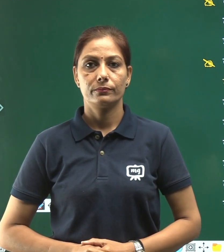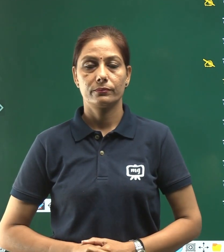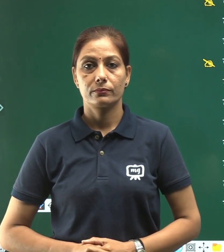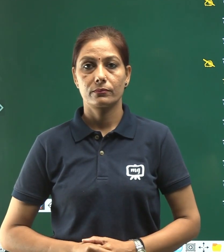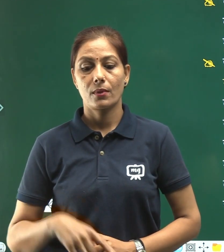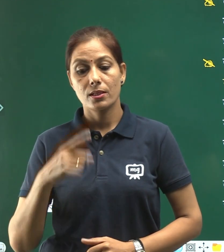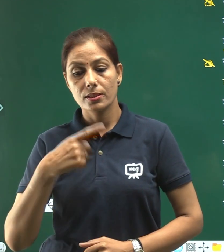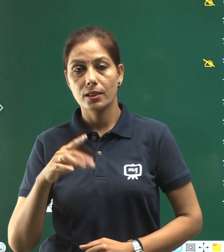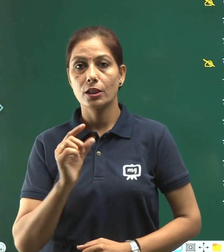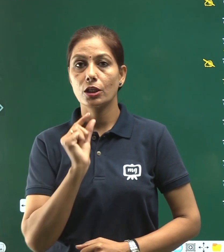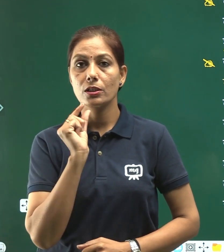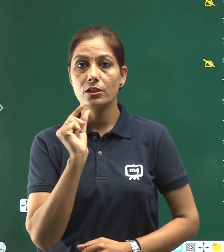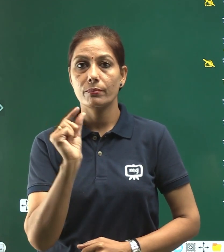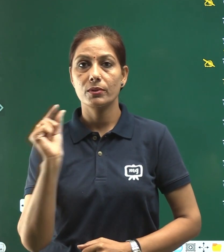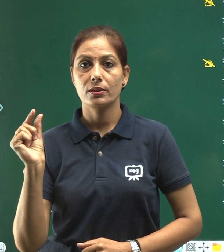सही शब्द से